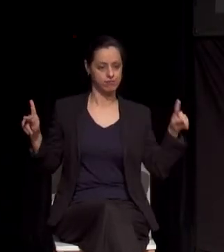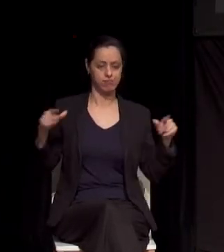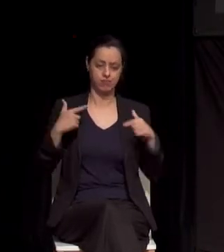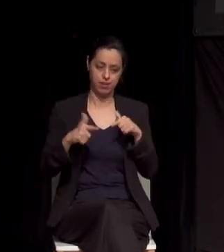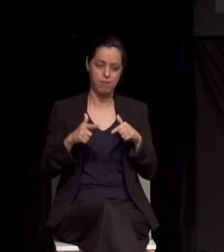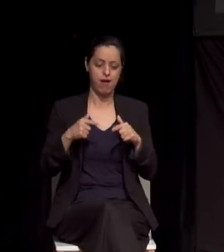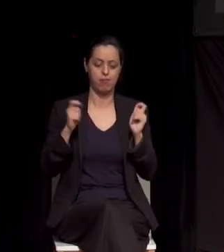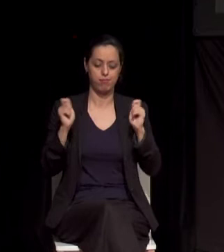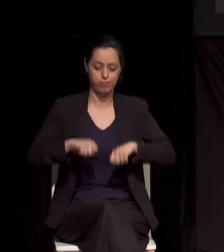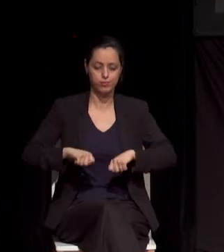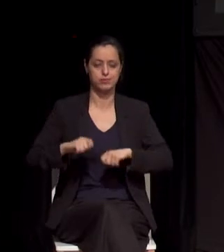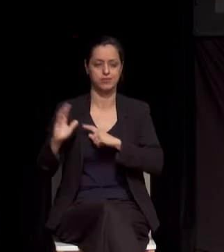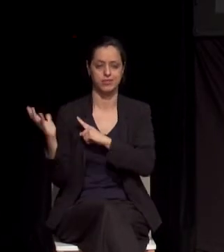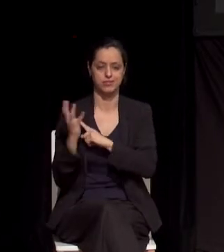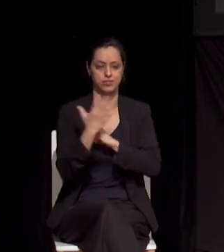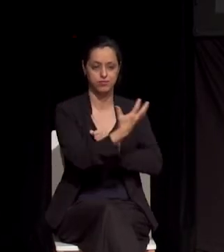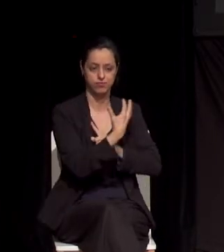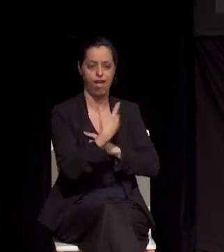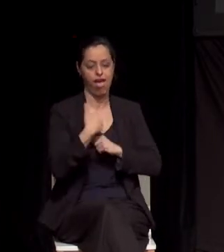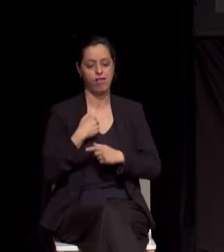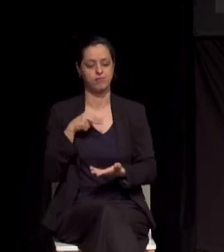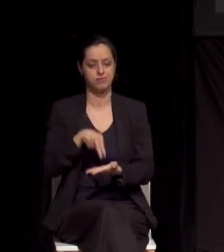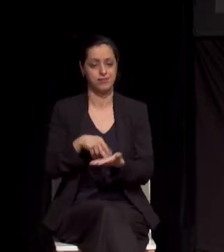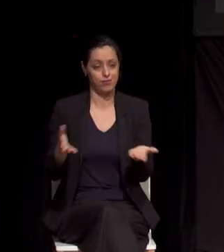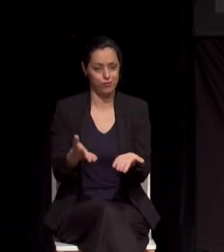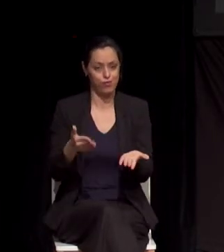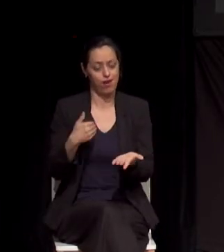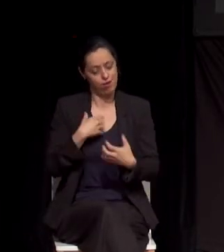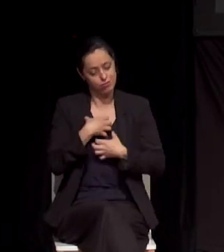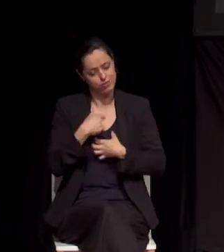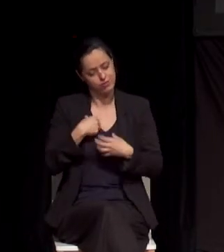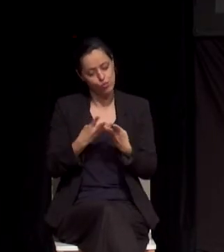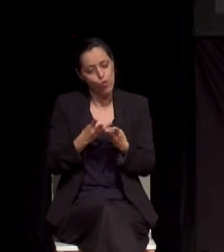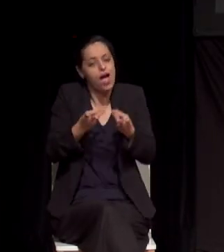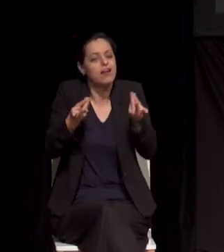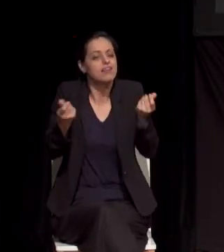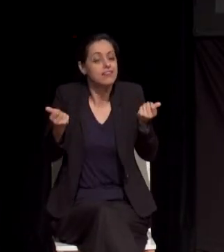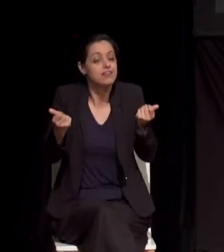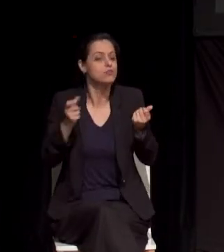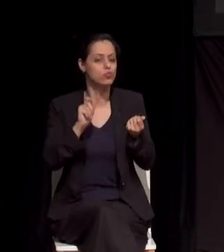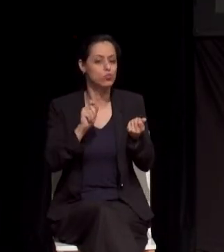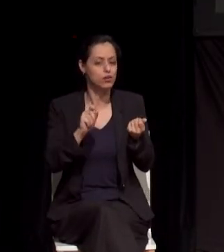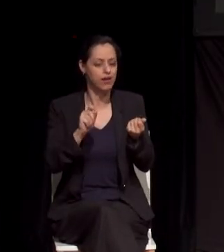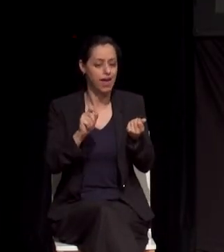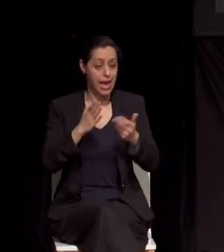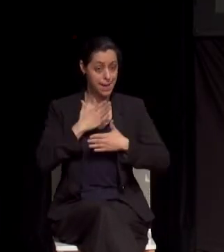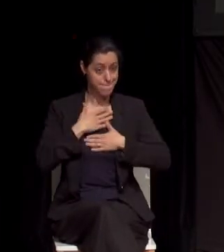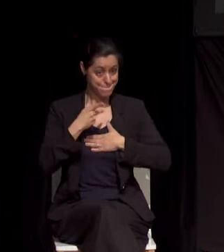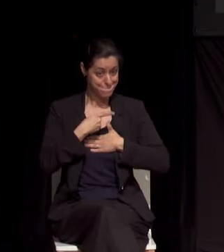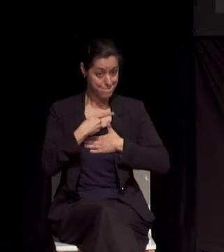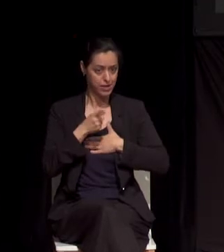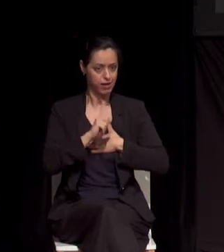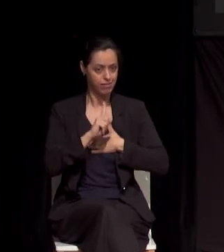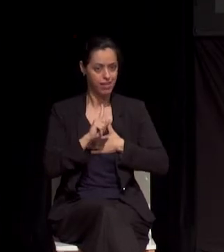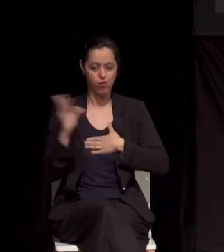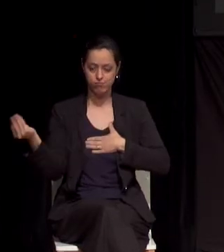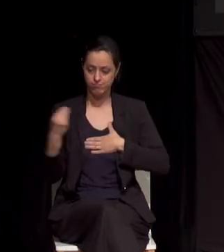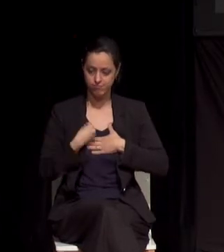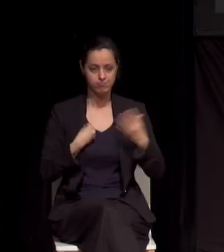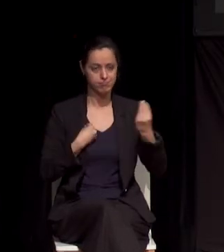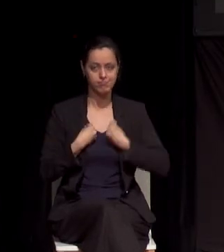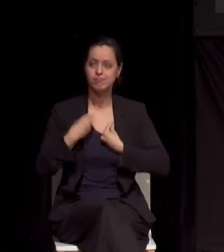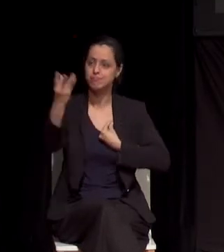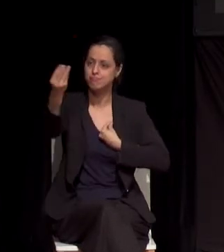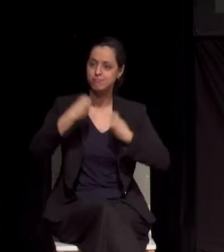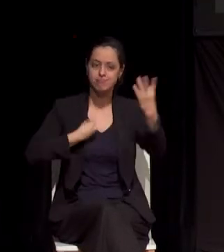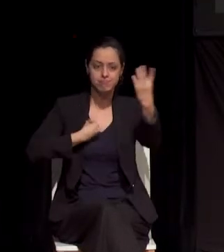eu estar aqui, e eu me sinto aqui com muita qualidade também. Essa qualidade não é minha, ela é uma qualidade de todo mundo que